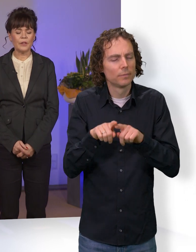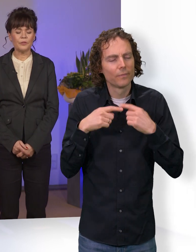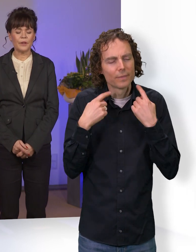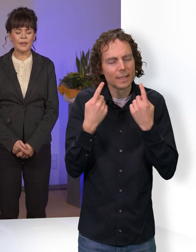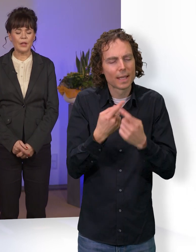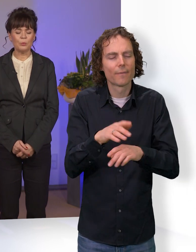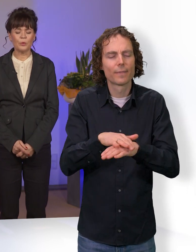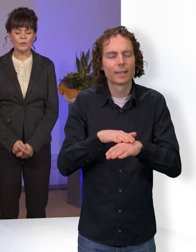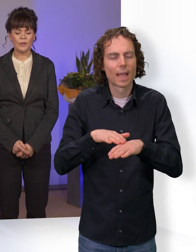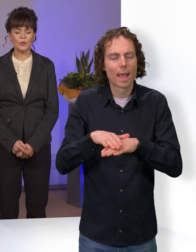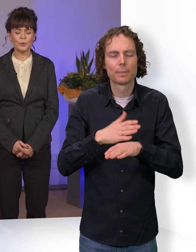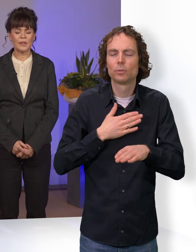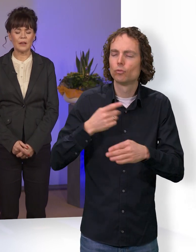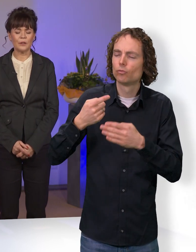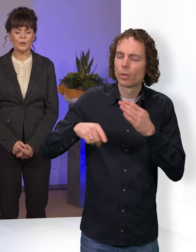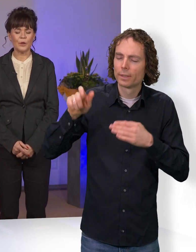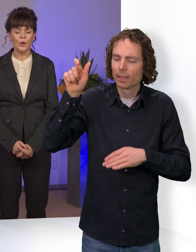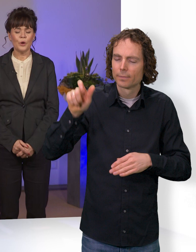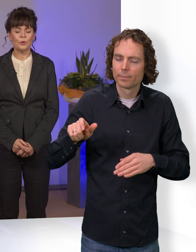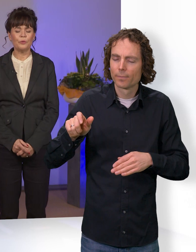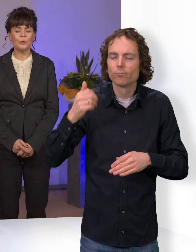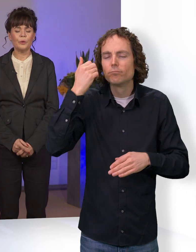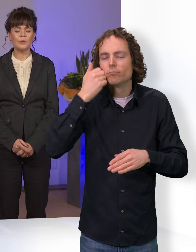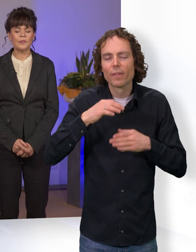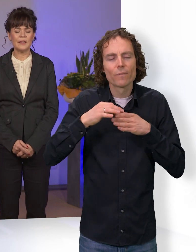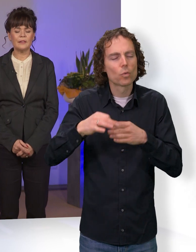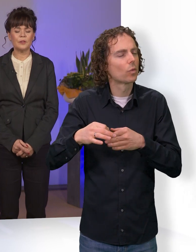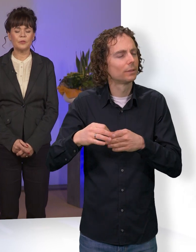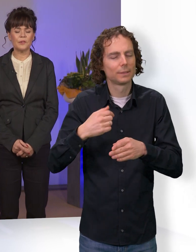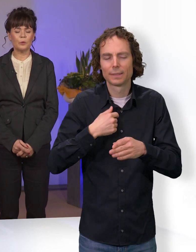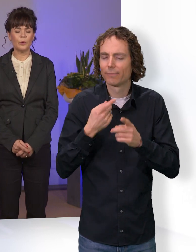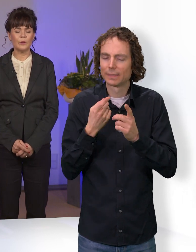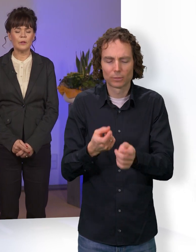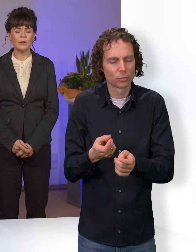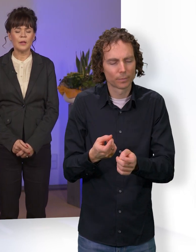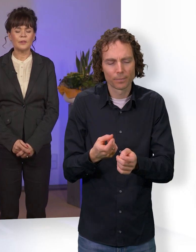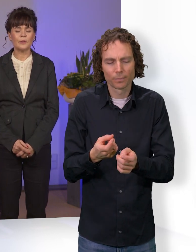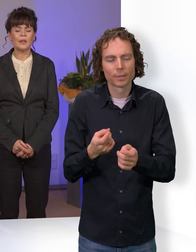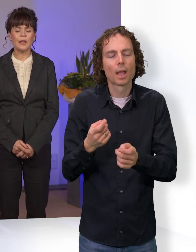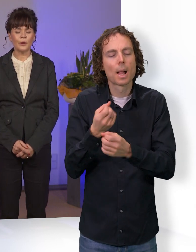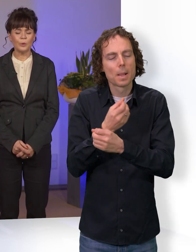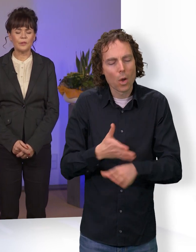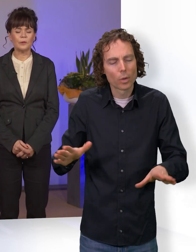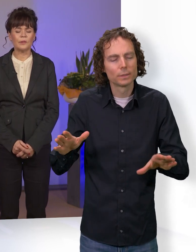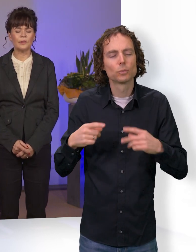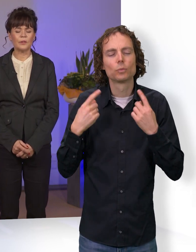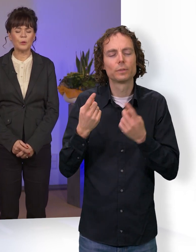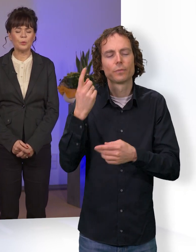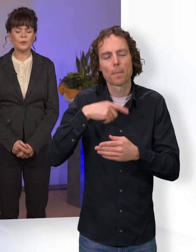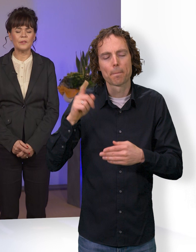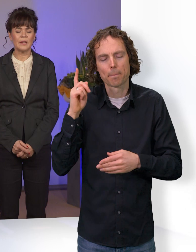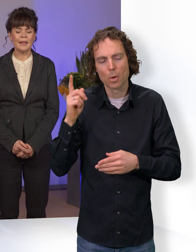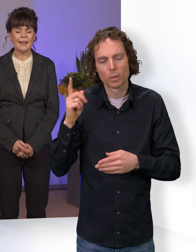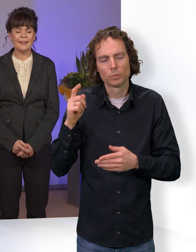auch wir vergeben unseren Schuldigern. Und führe uns nicht in Versuchung, sondern erlöse uns von